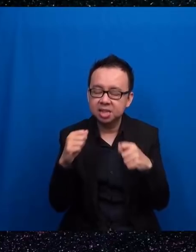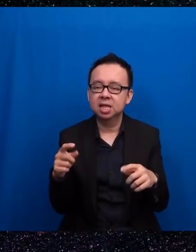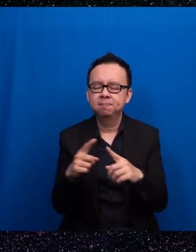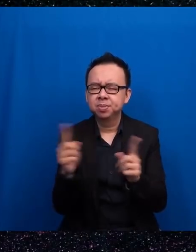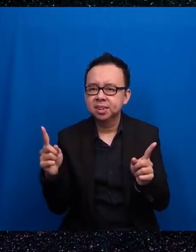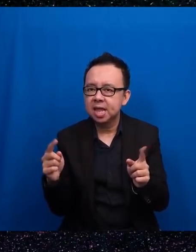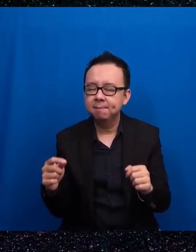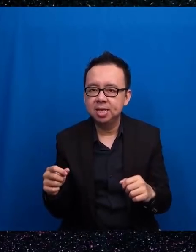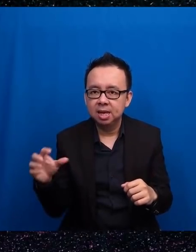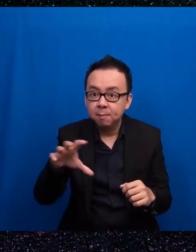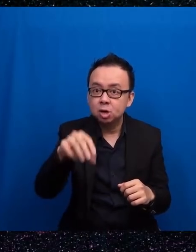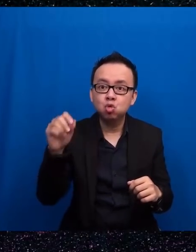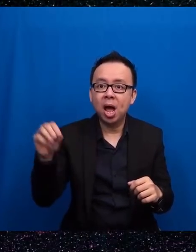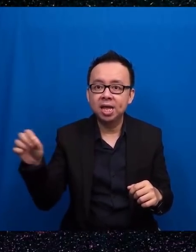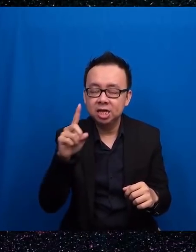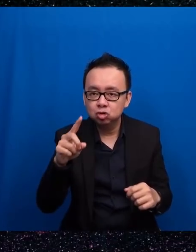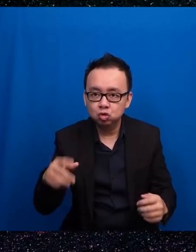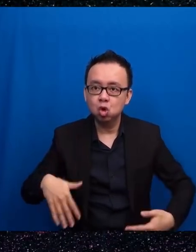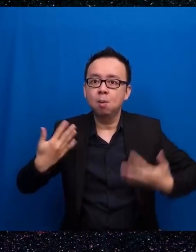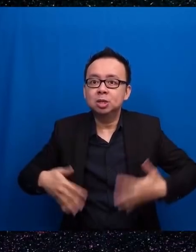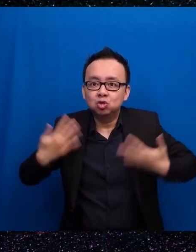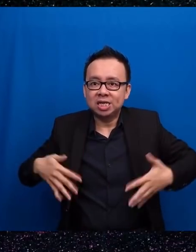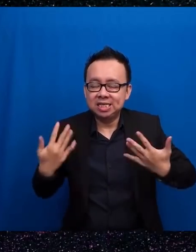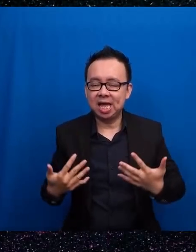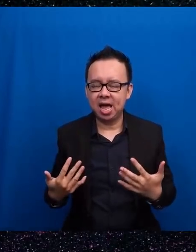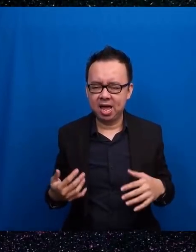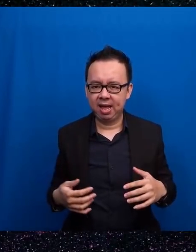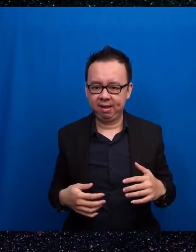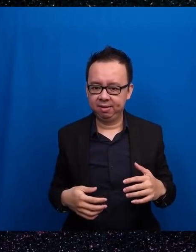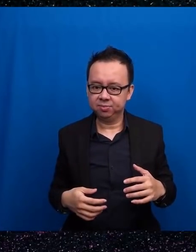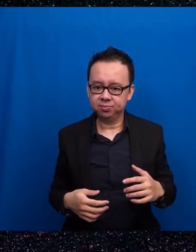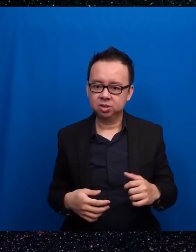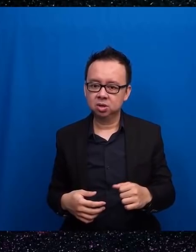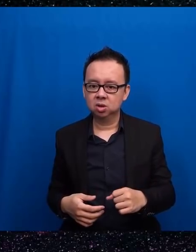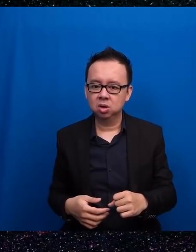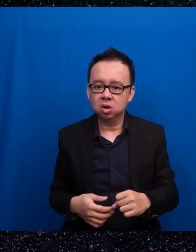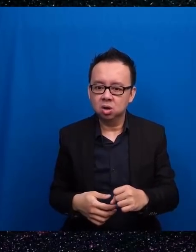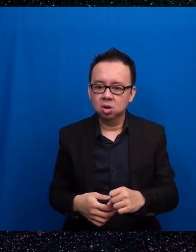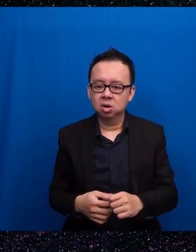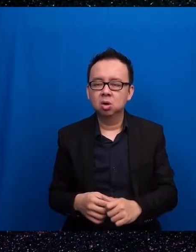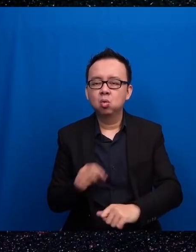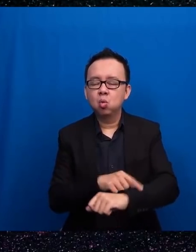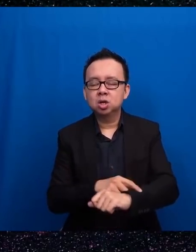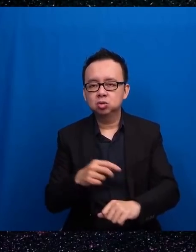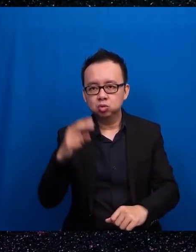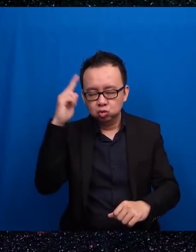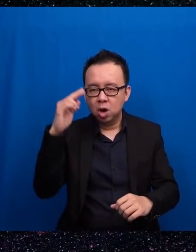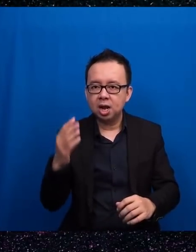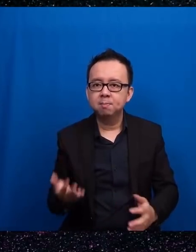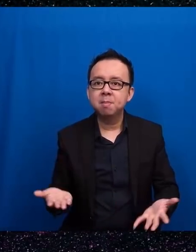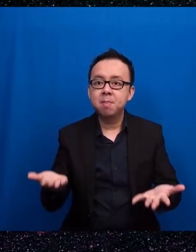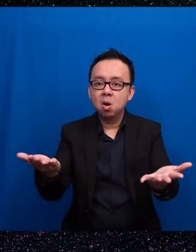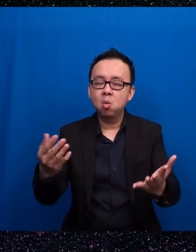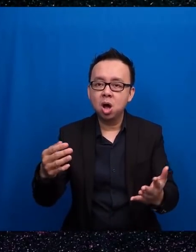hanya sorak-sorai. Pada waktu Tuhan membawa kendaraanmu naik ke atas puncak bukit-bukit bumi, waktu promosi ilahi